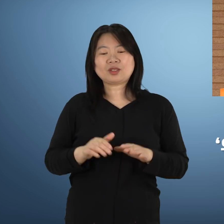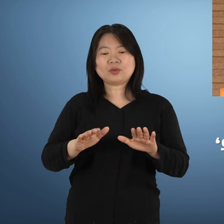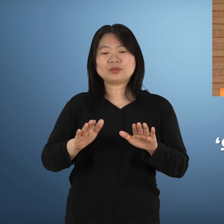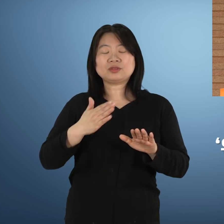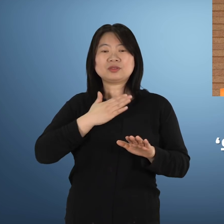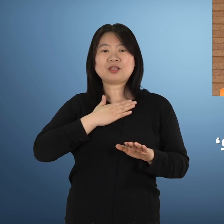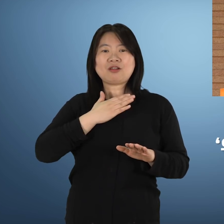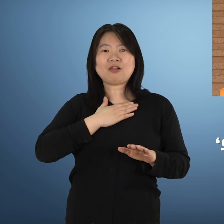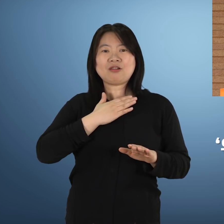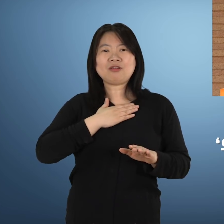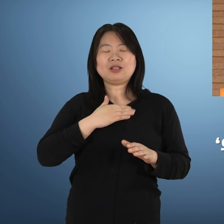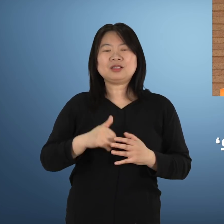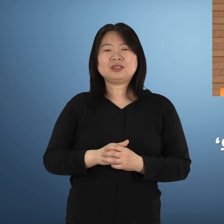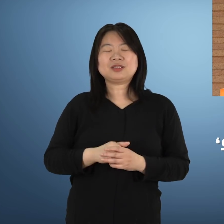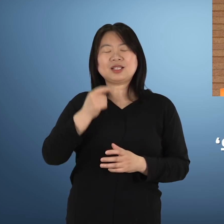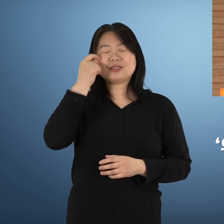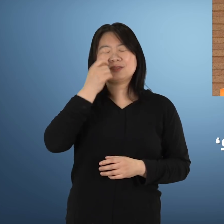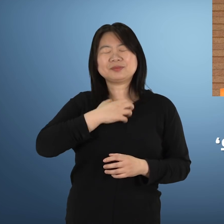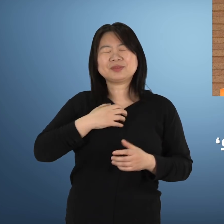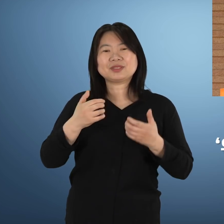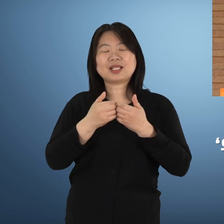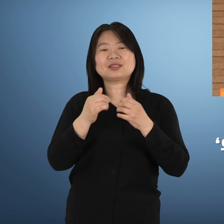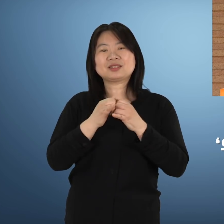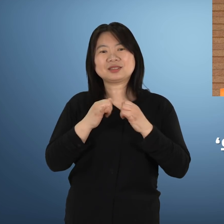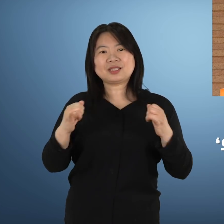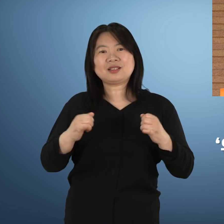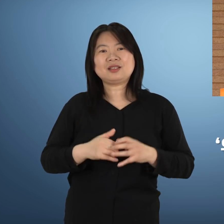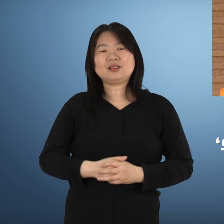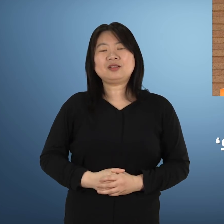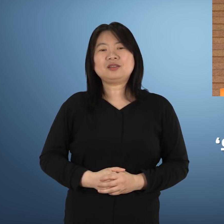오늘도 저는 슬픔이 가득한 자입니다.